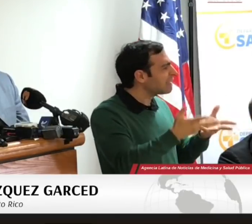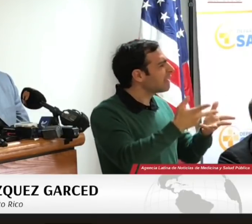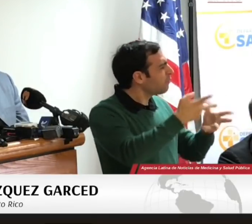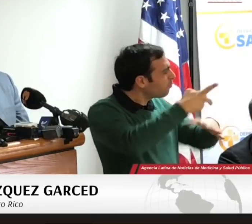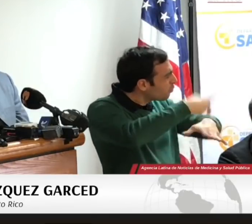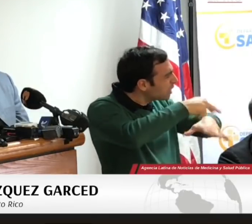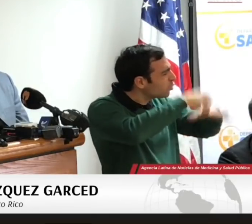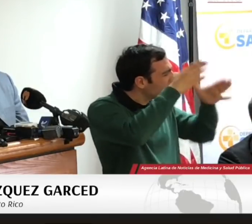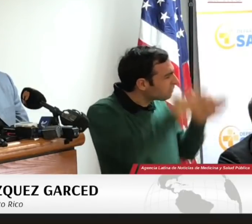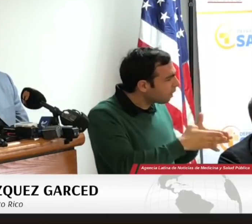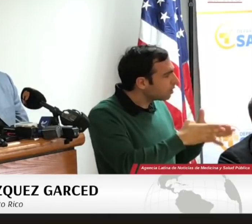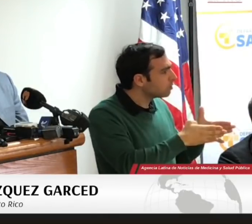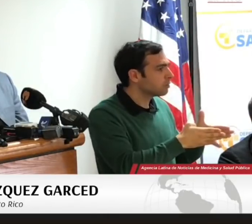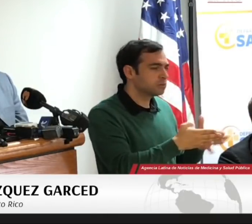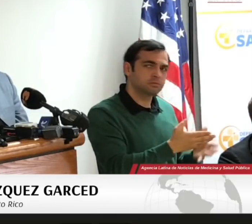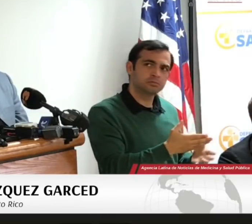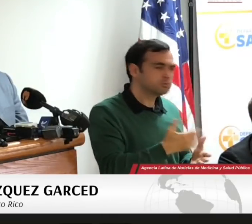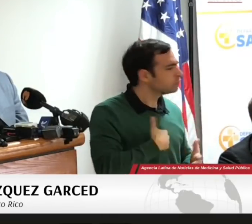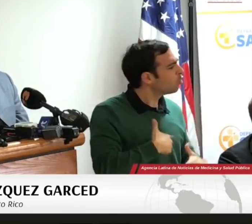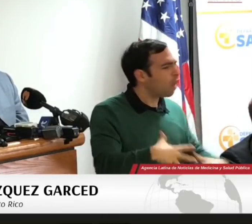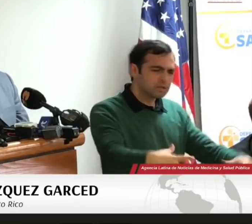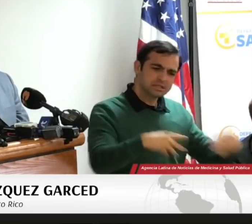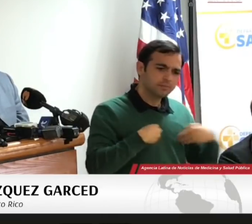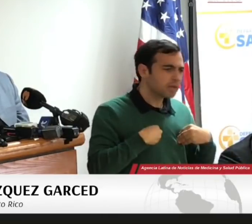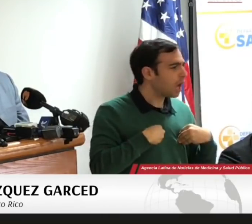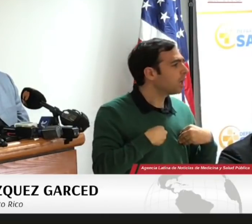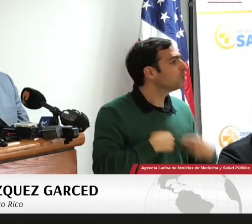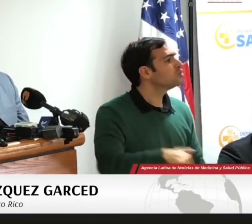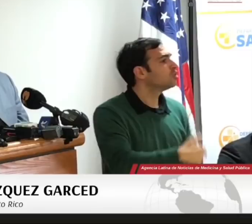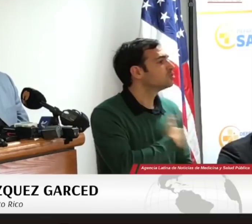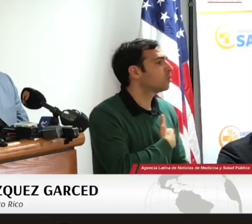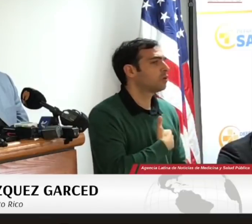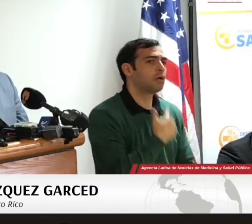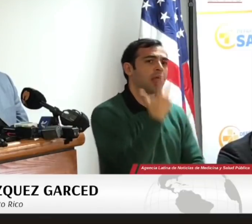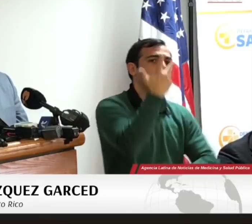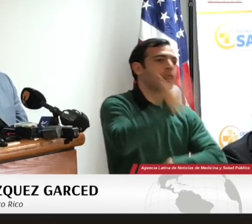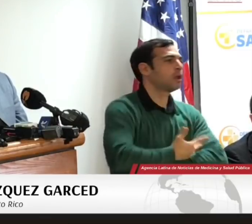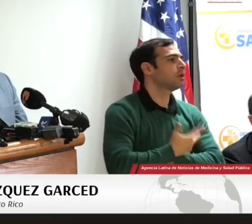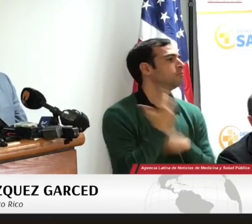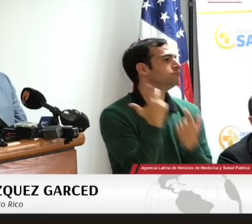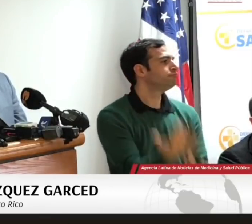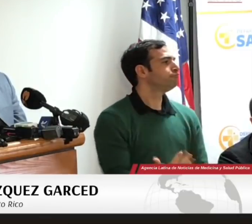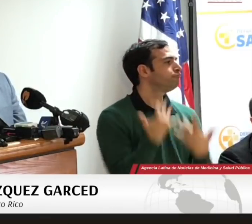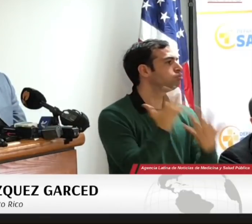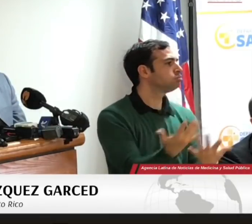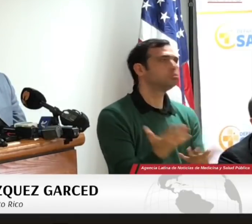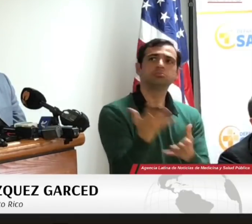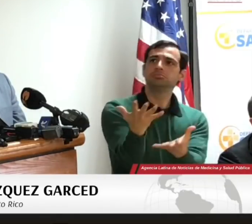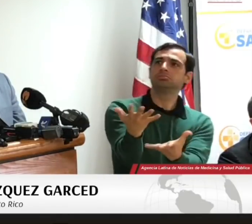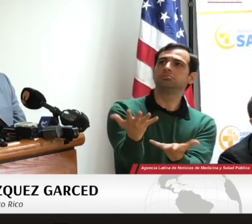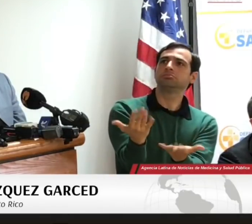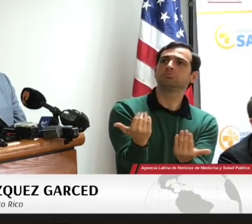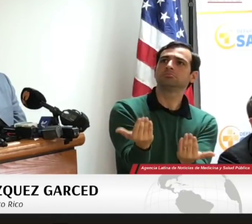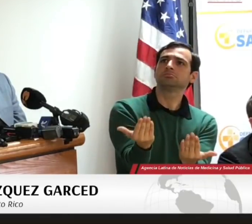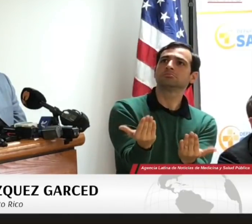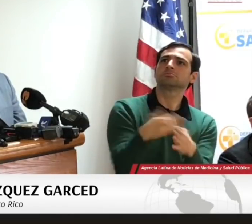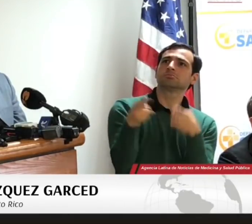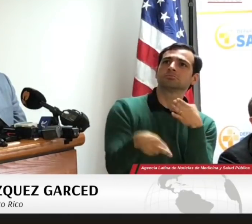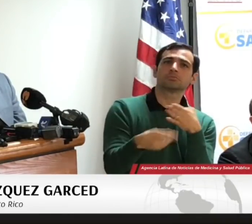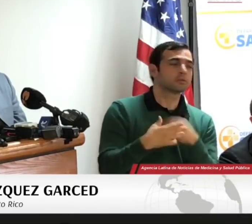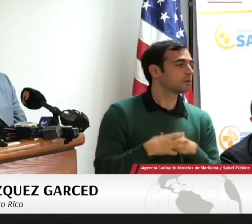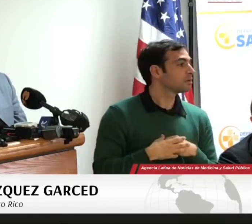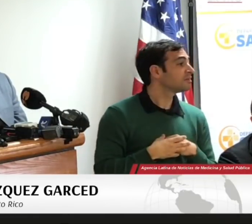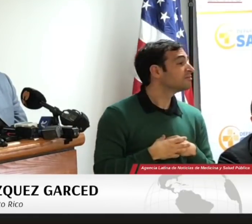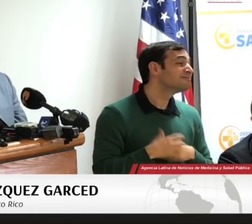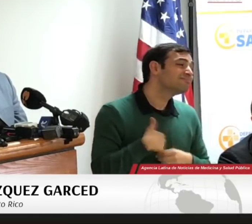donde nosotros entendemos que es inaceptable que nosotros llevemos 3 días esperando por una prueba. Así que como nosotros dependemos de que sea a